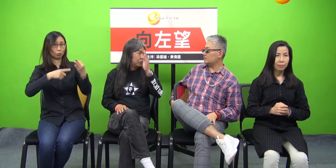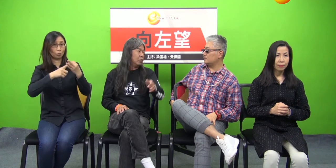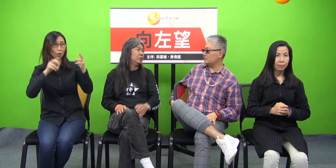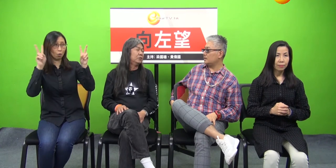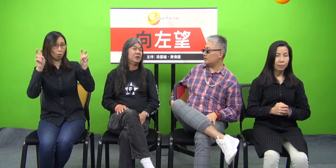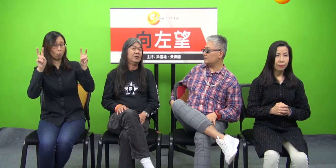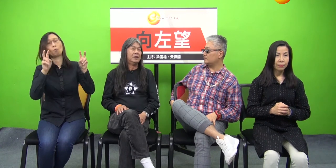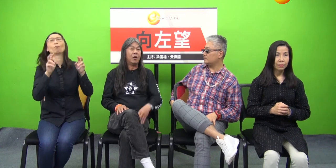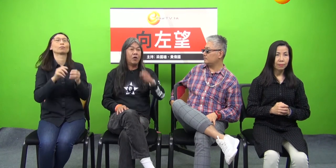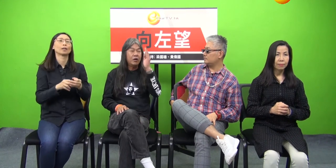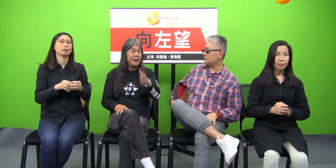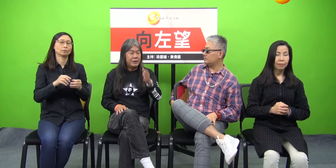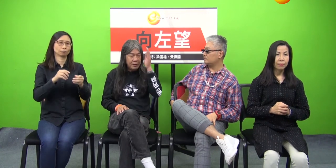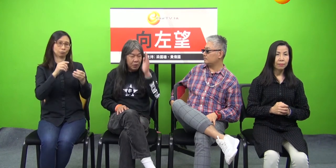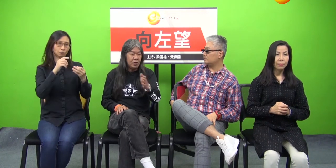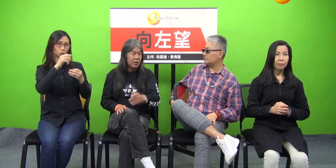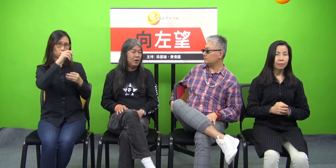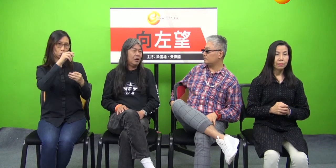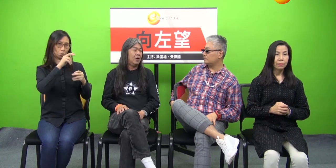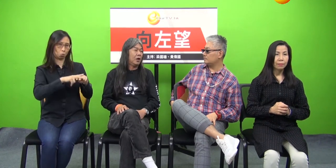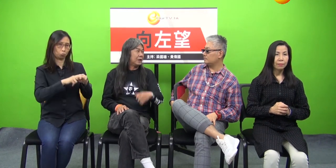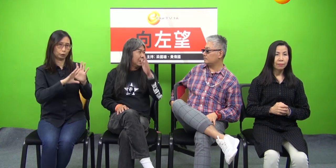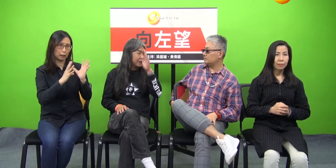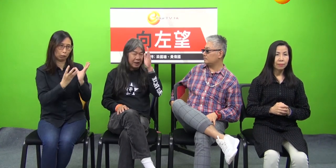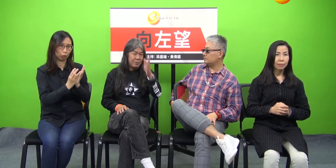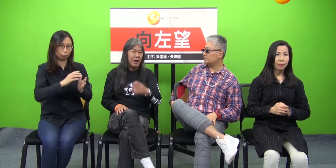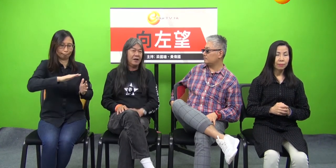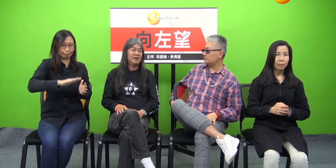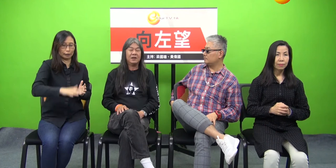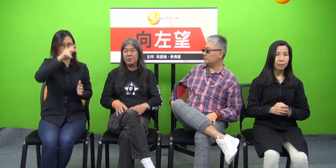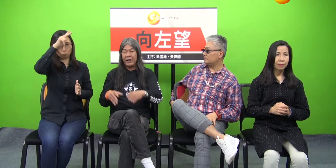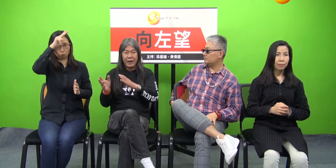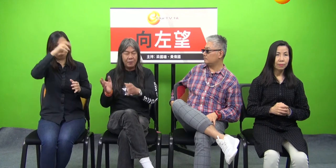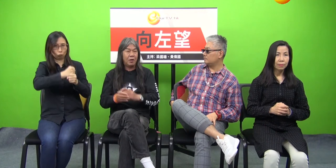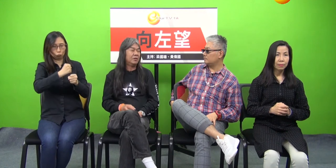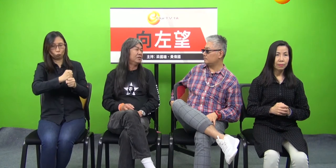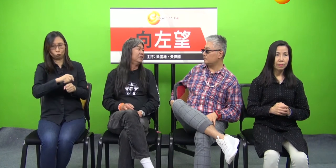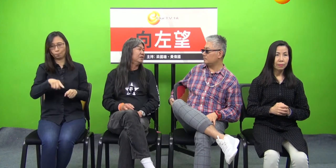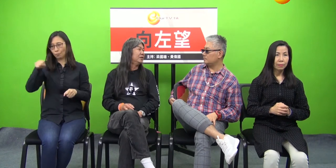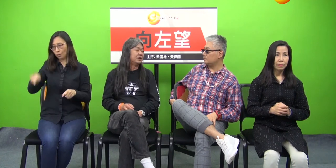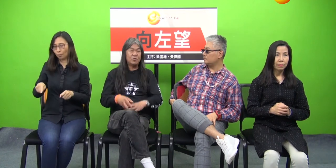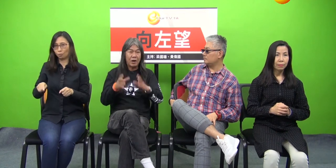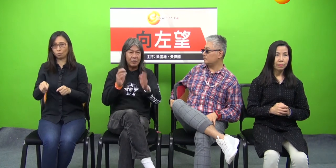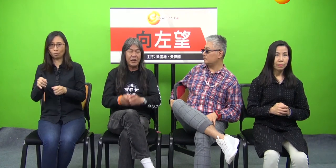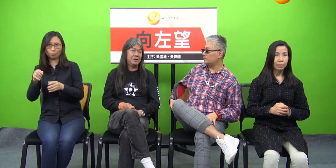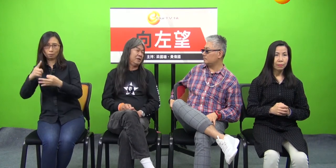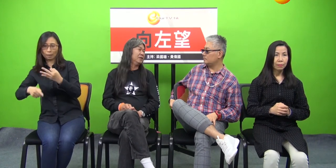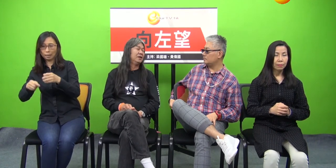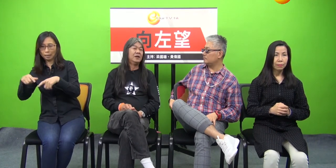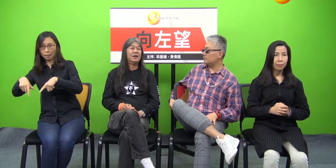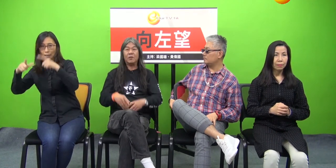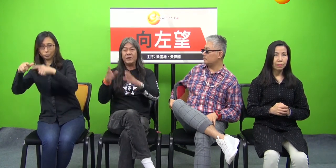嚟做，由佢直接向香港人打幾巴，林鄭就企一旁，就唔關林鄭